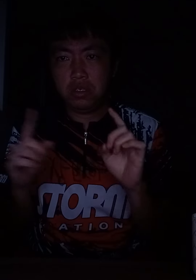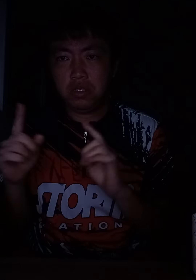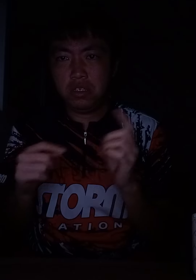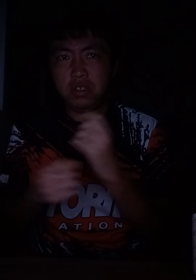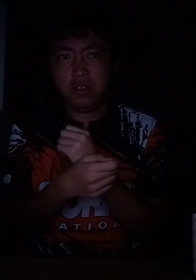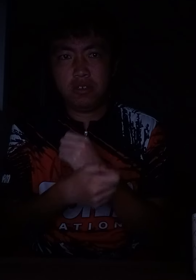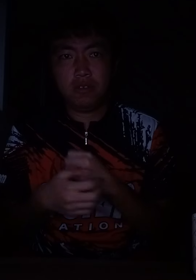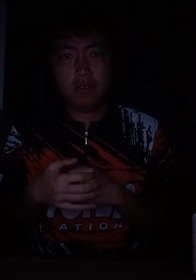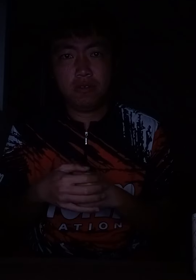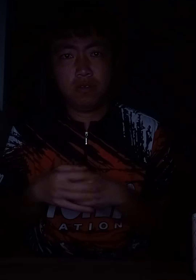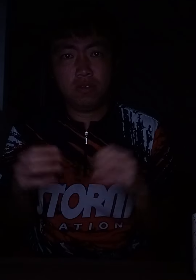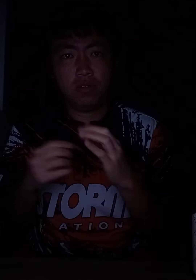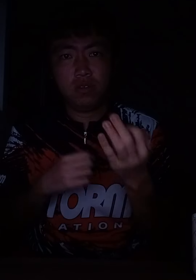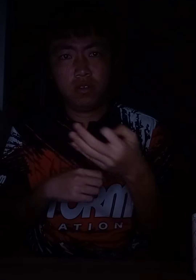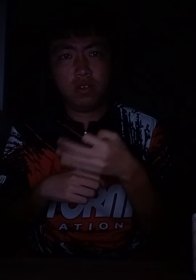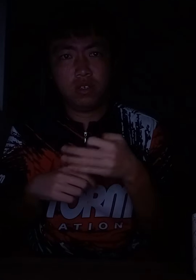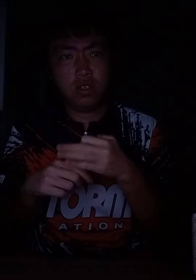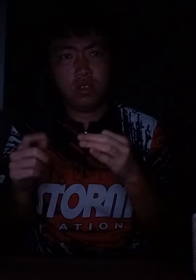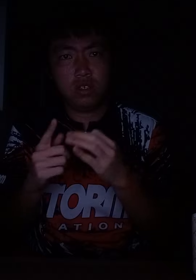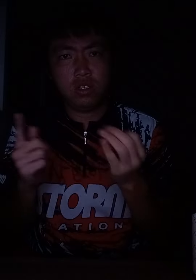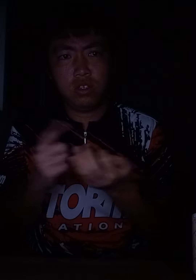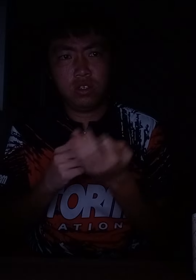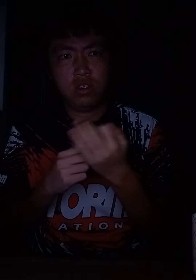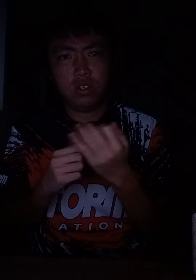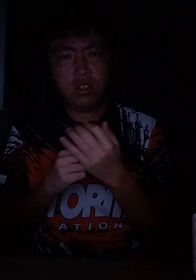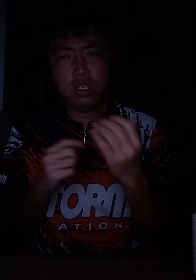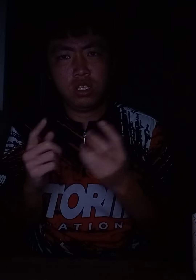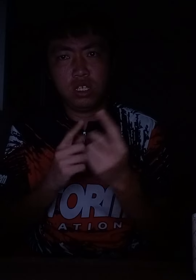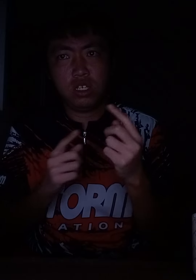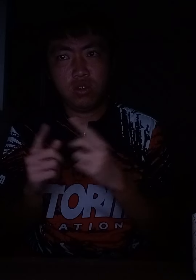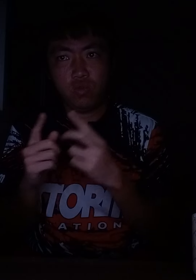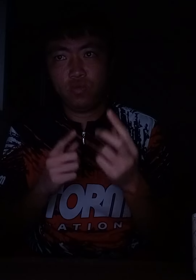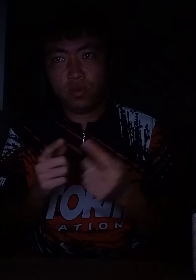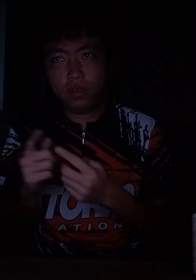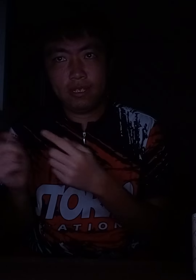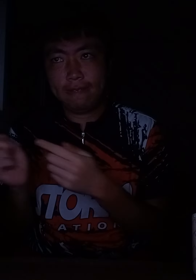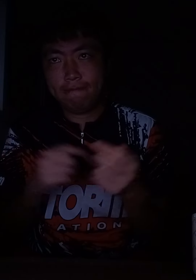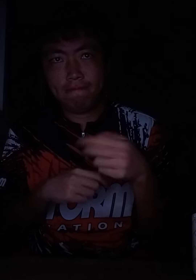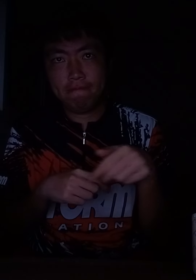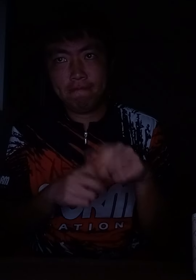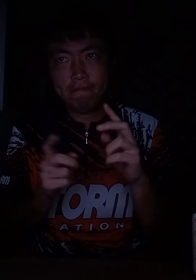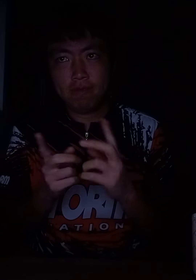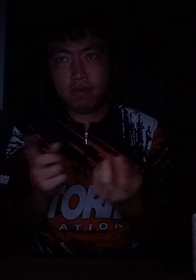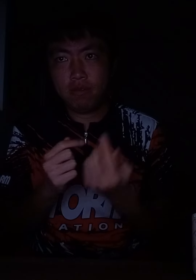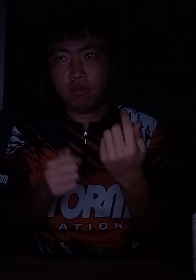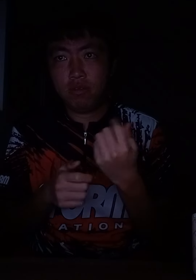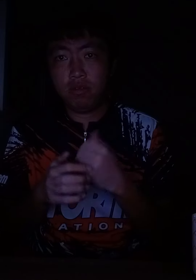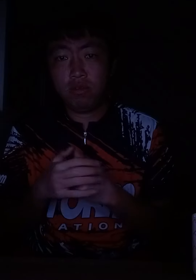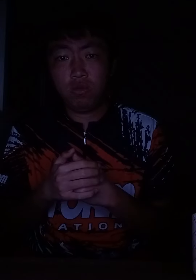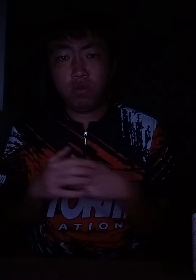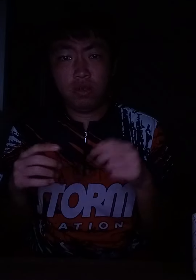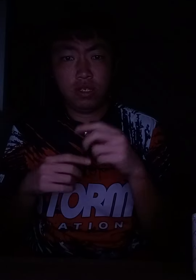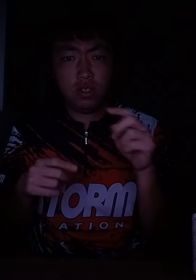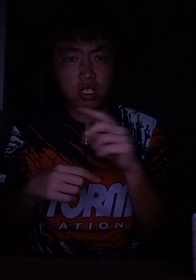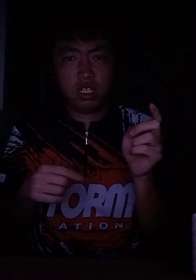돼요. 그러니까 철도 경찰이 있는데 만약에 거기에서 전역에서 안 내릴 경우에는 미리 연락을 해가지고 만약 철도 경찰이 안 받으면 지금